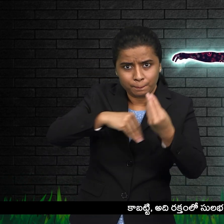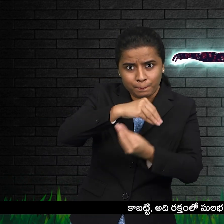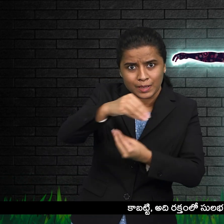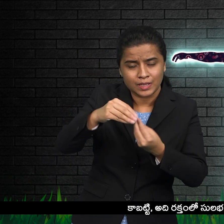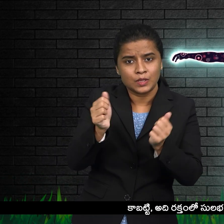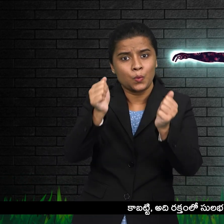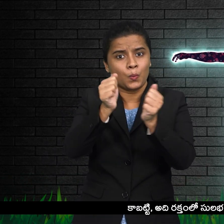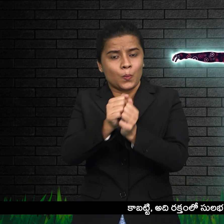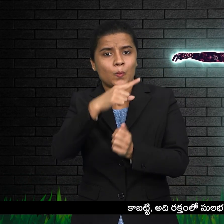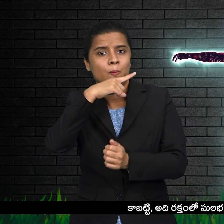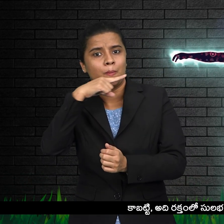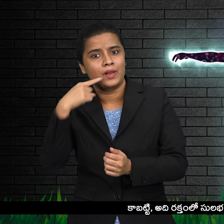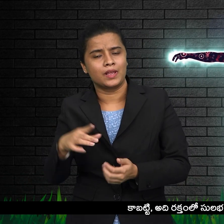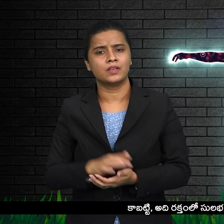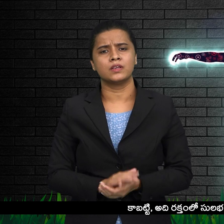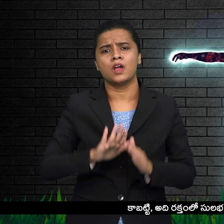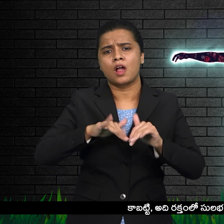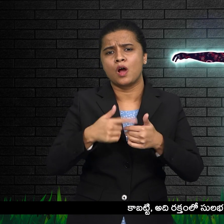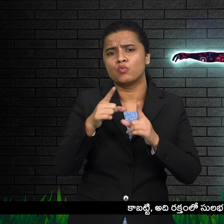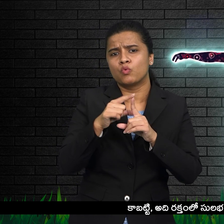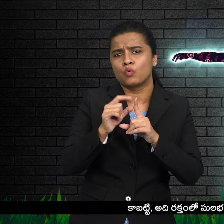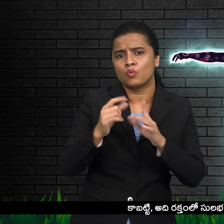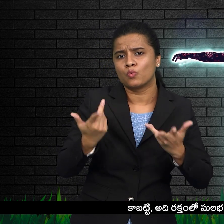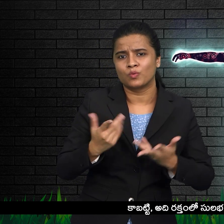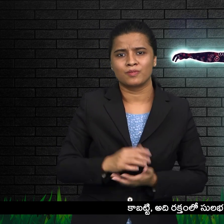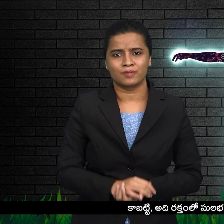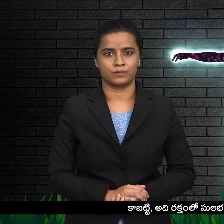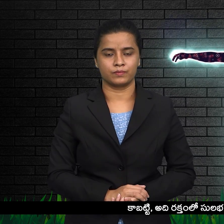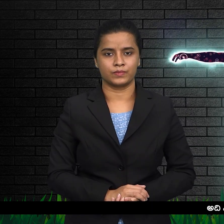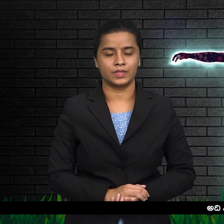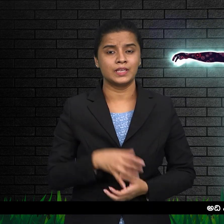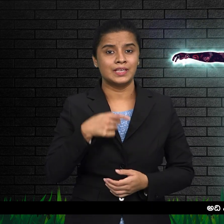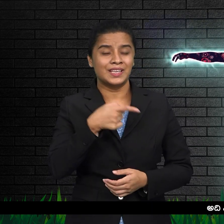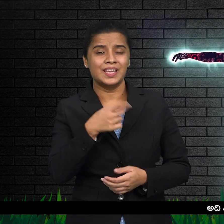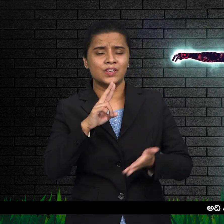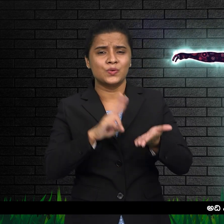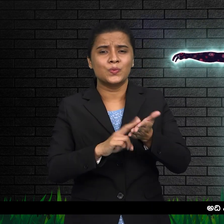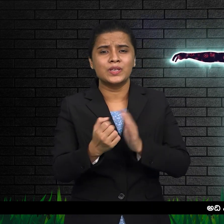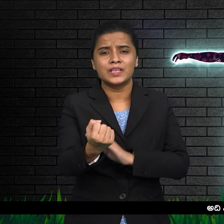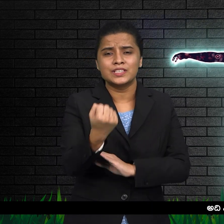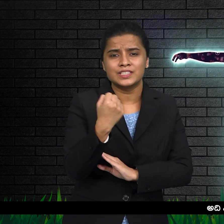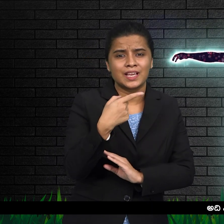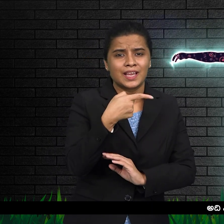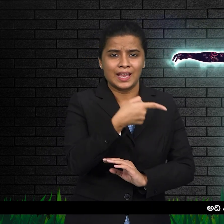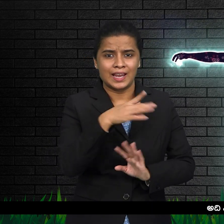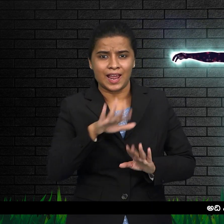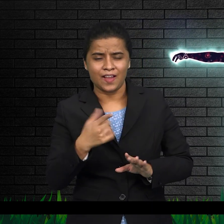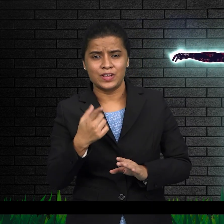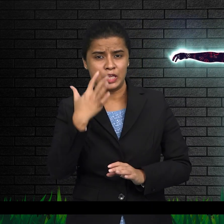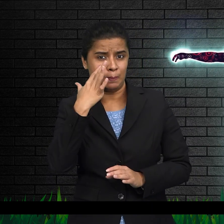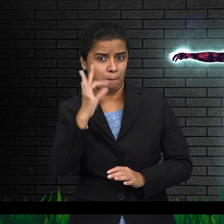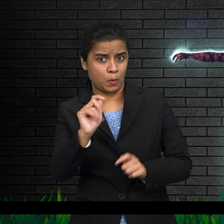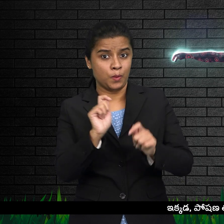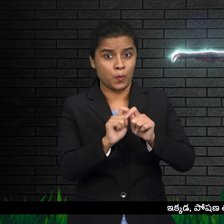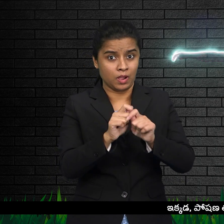కాబట్టి అది రక్తంలో సులభంగా కలిసిపోయే రూపాల్లోకి మారాలి. అది ఎలా చేయాలి?